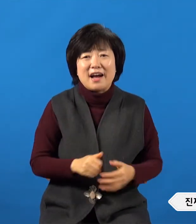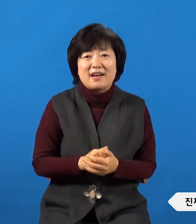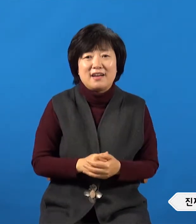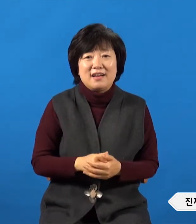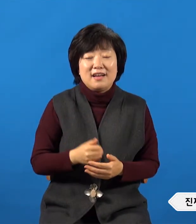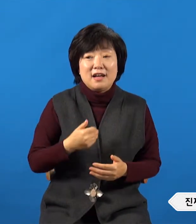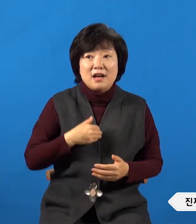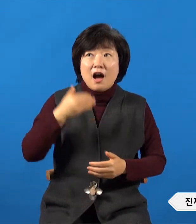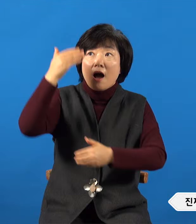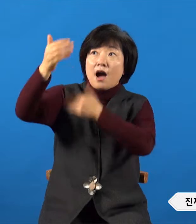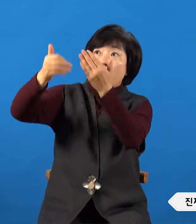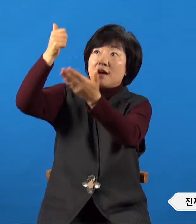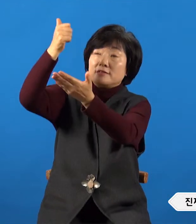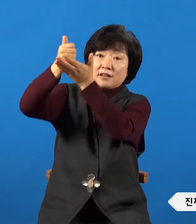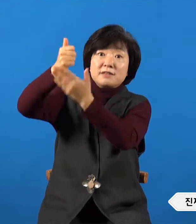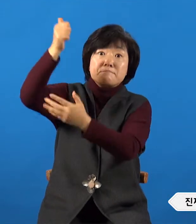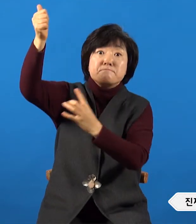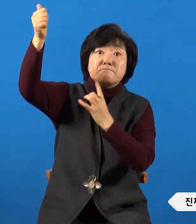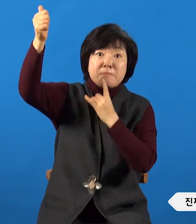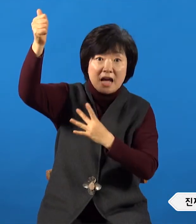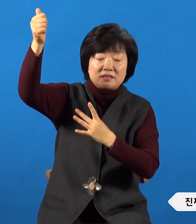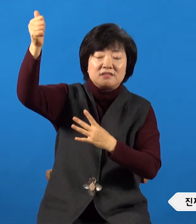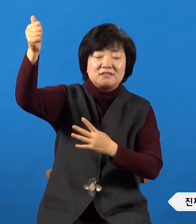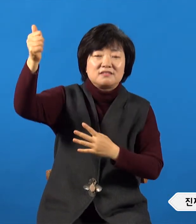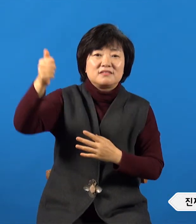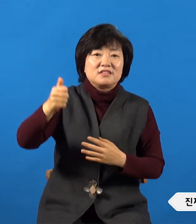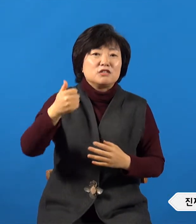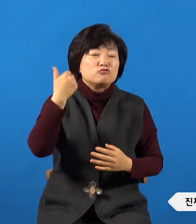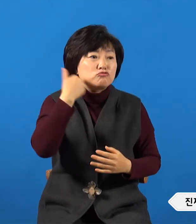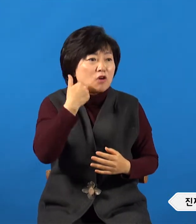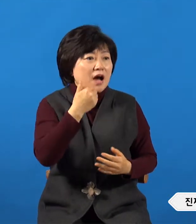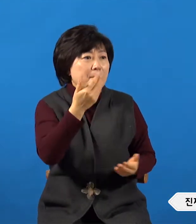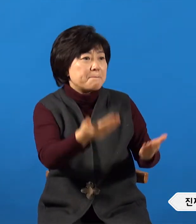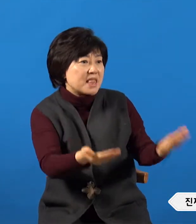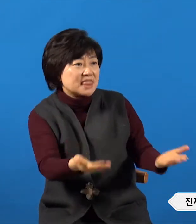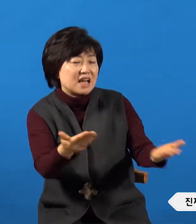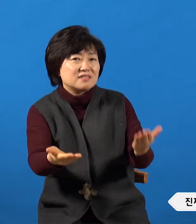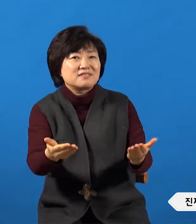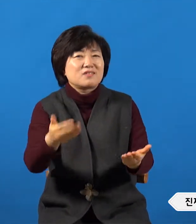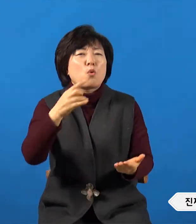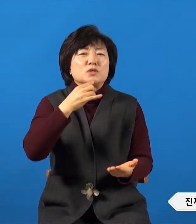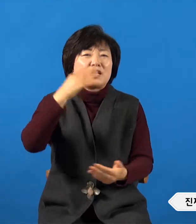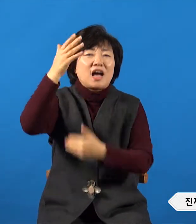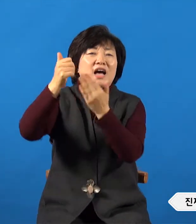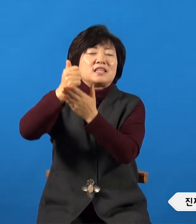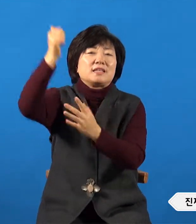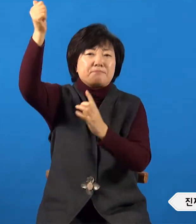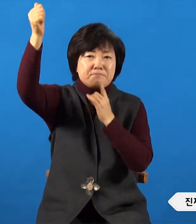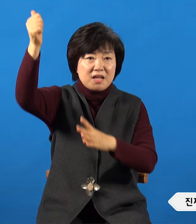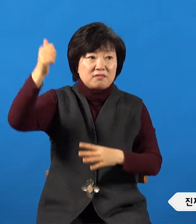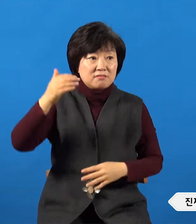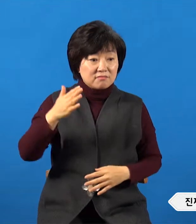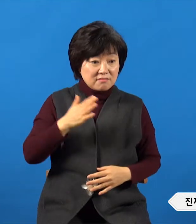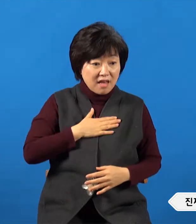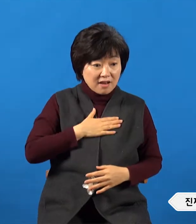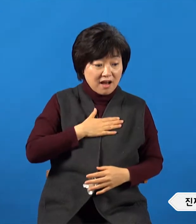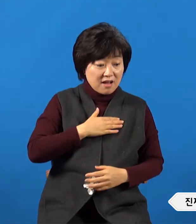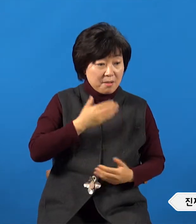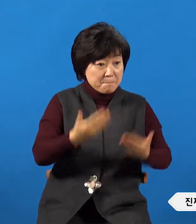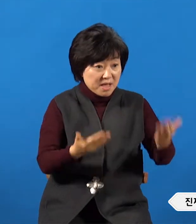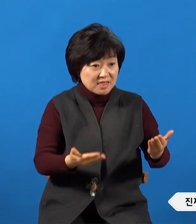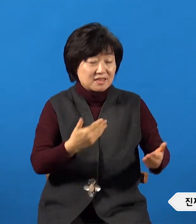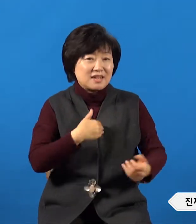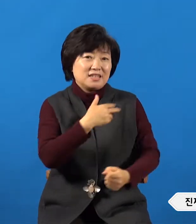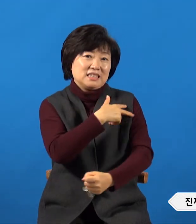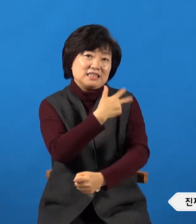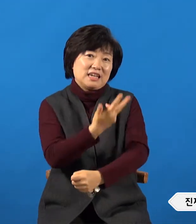연약합니다. 절대자 하나님 외에는 어느 누구도 판단과 판결로 우리에게 그렇게 과하게 평가할 수